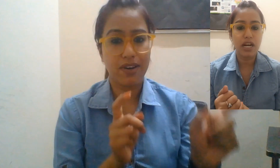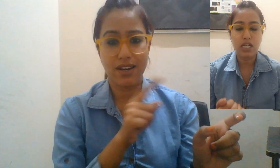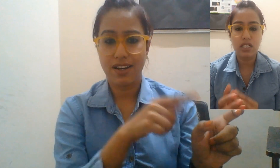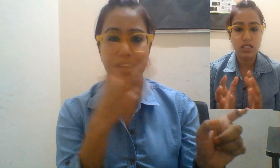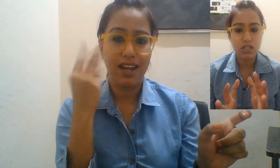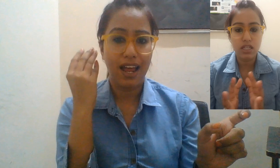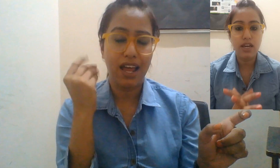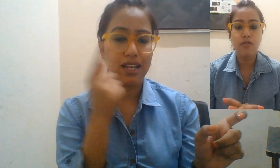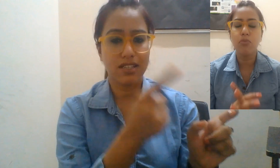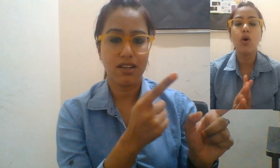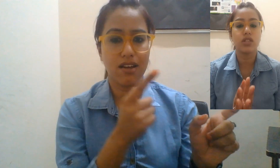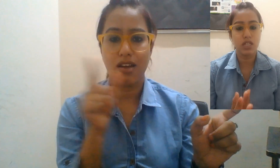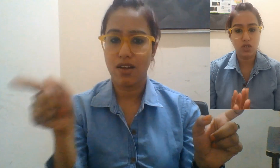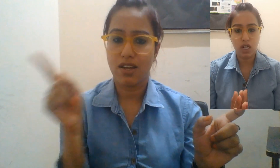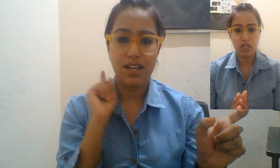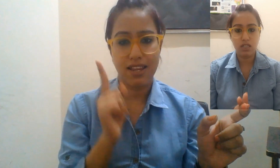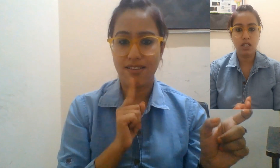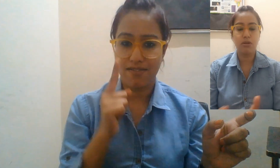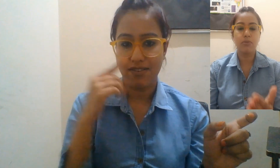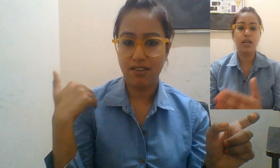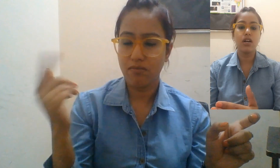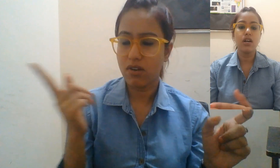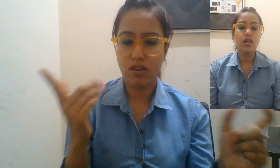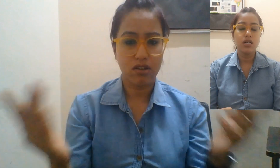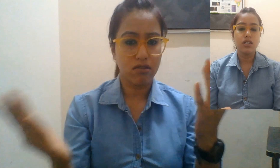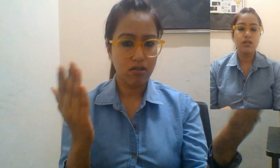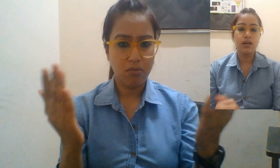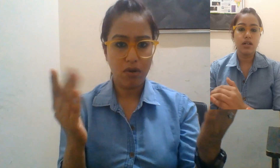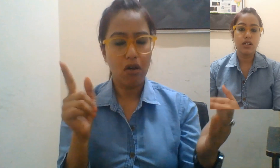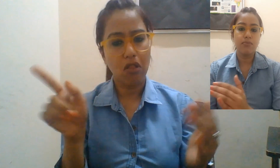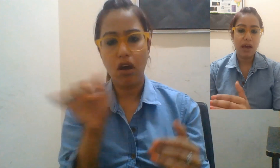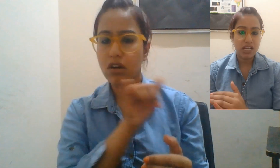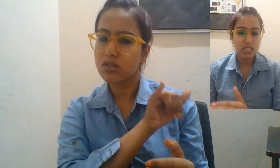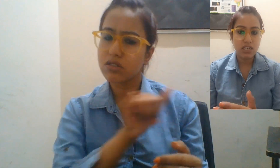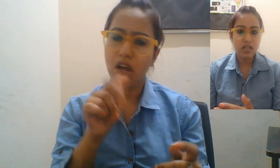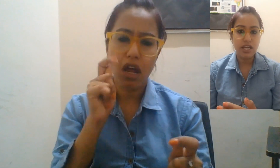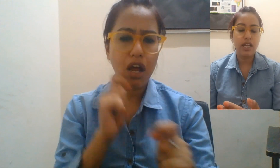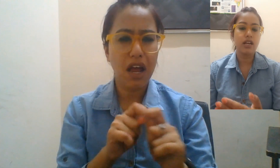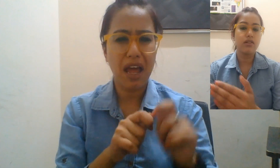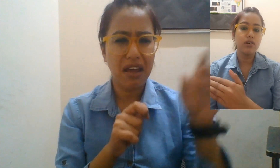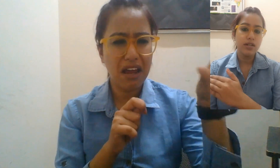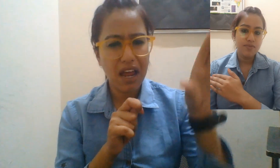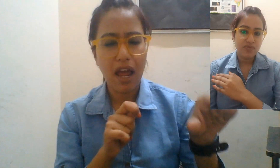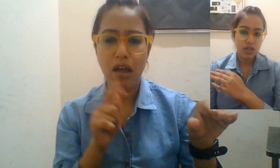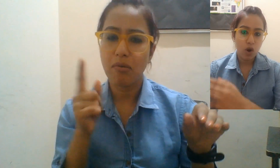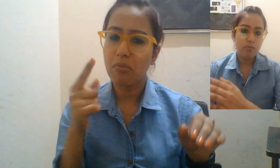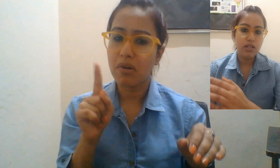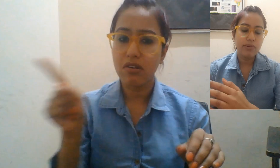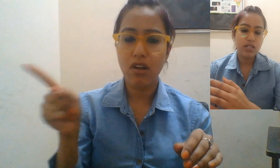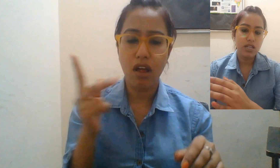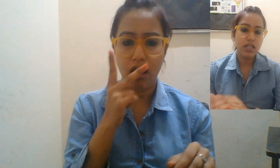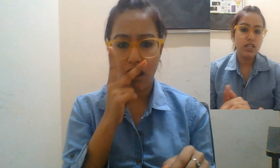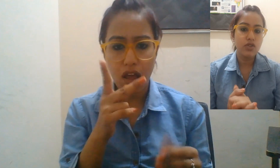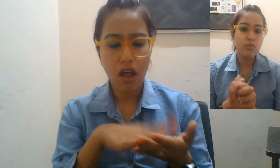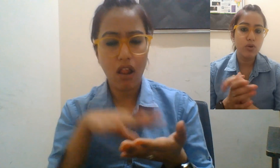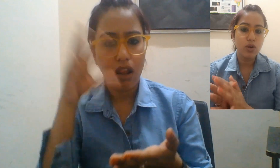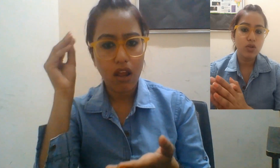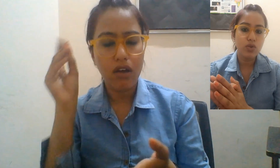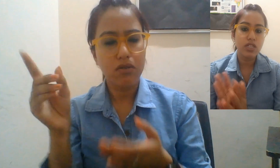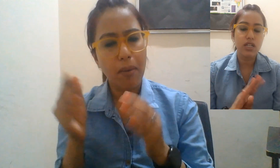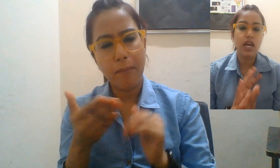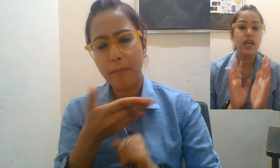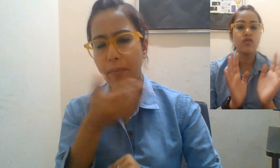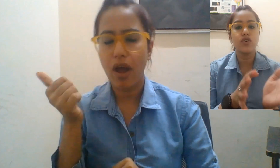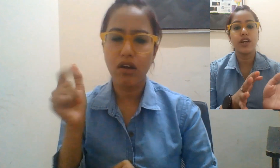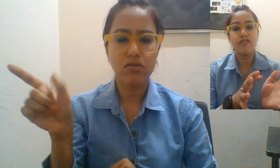जो प्रैक्टिकल करती है वो बहुत ही अच्छा करती है। मतलब एक अगर कंपैरिजन करें एक नॉर्मल पर्सन की जो बोल